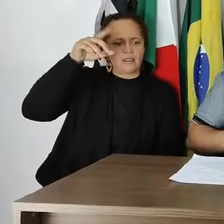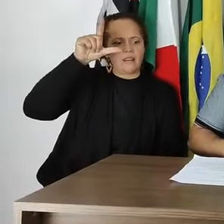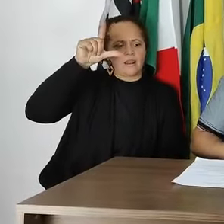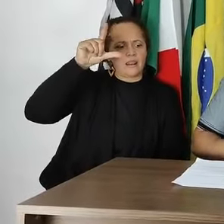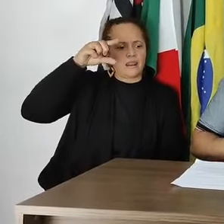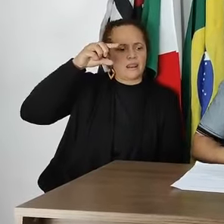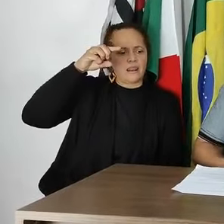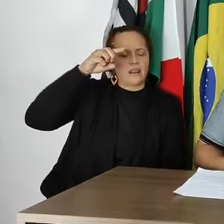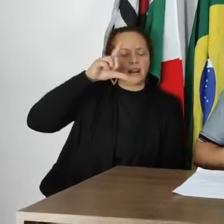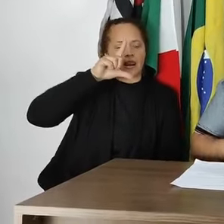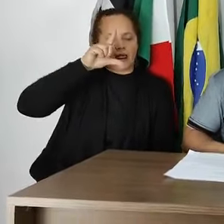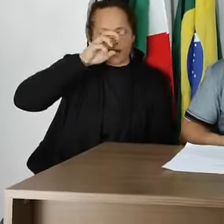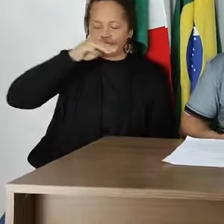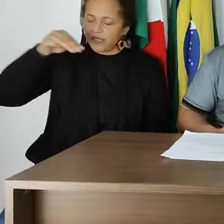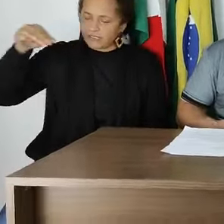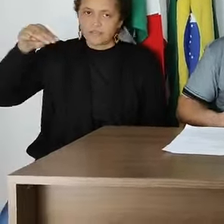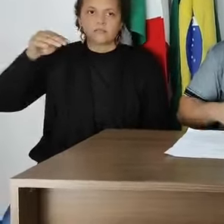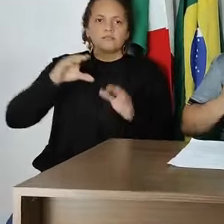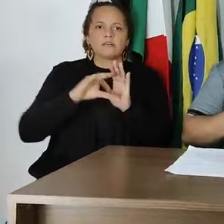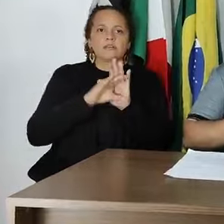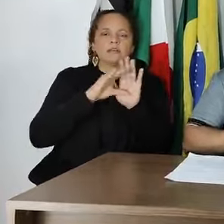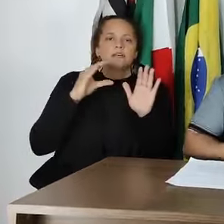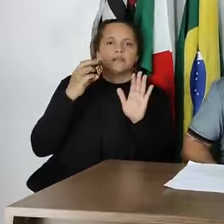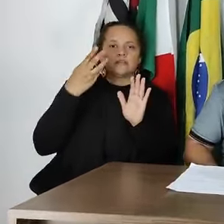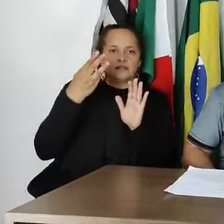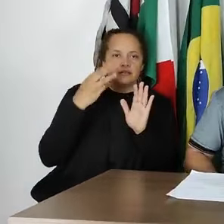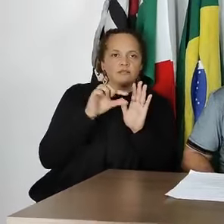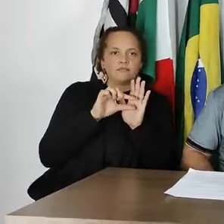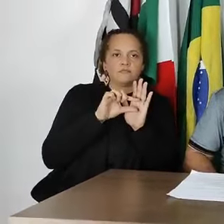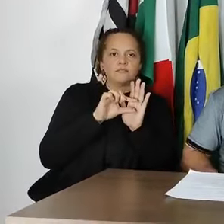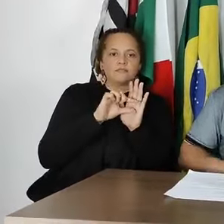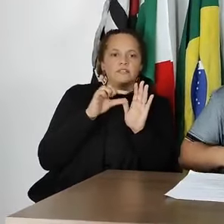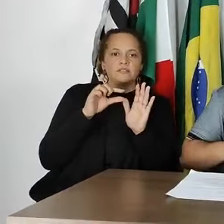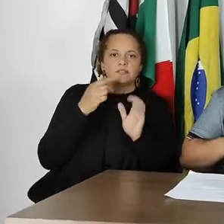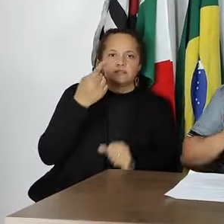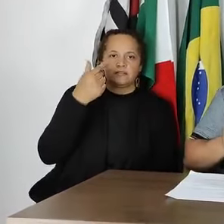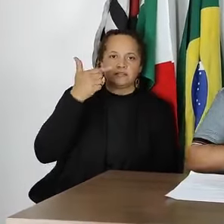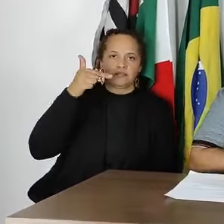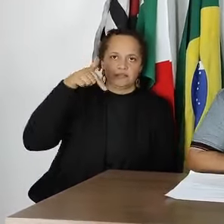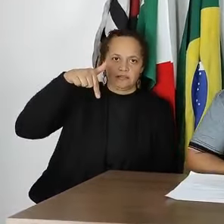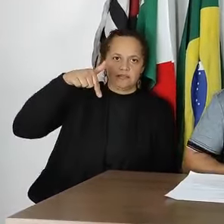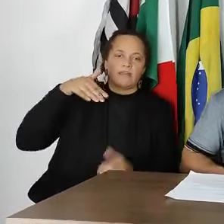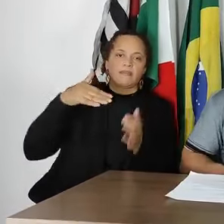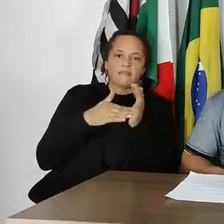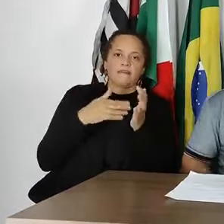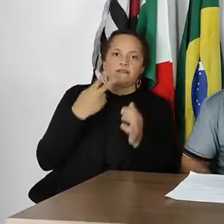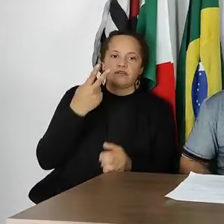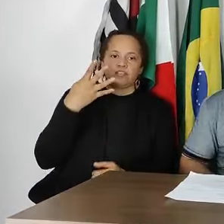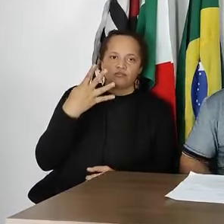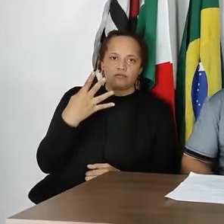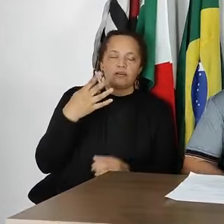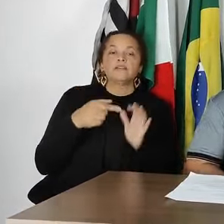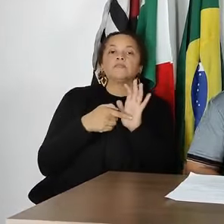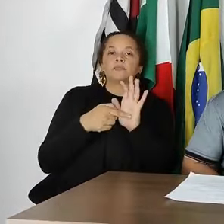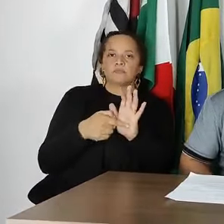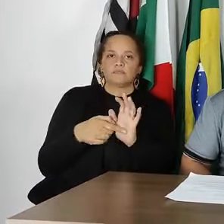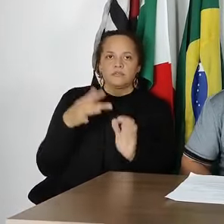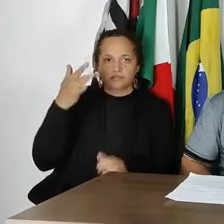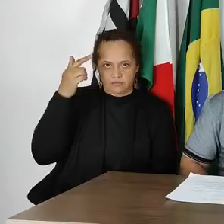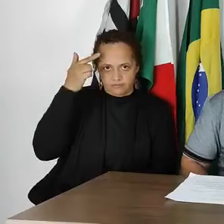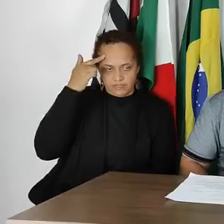3, do versículo 17 ao 24, ela trata também dos pensamentos, né? Vamos ler o que fala Lamentações,